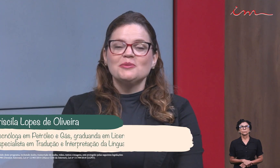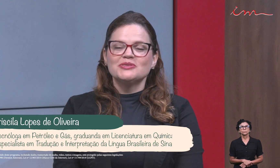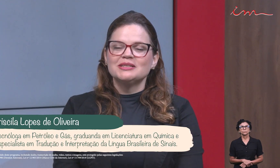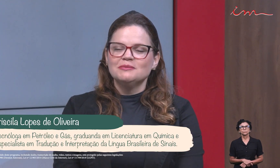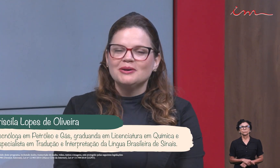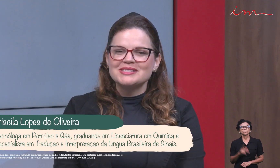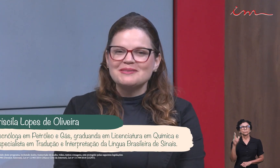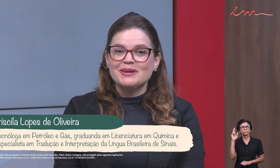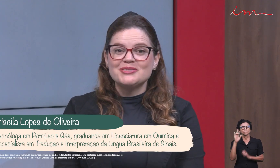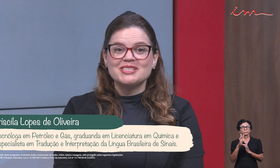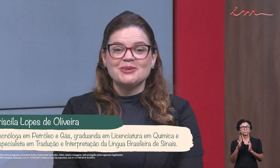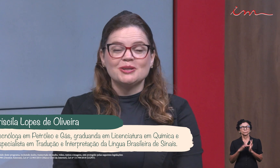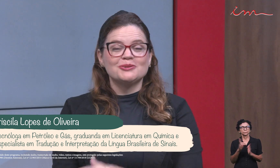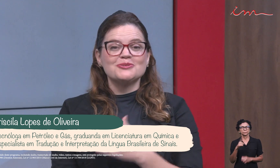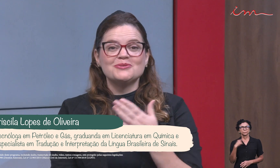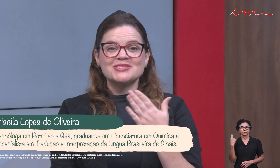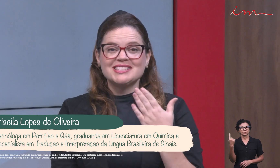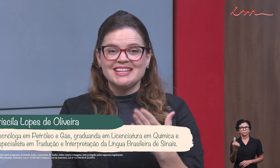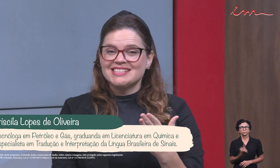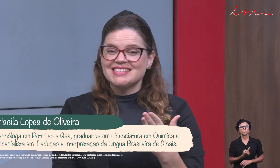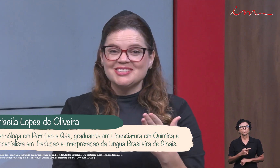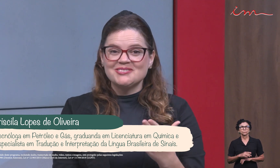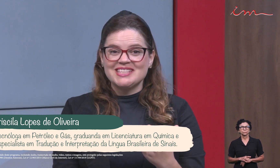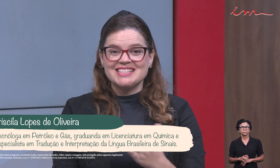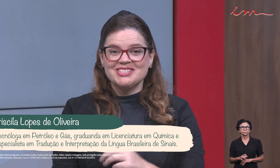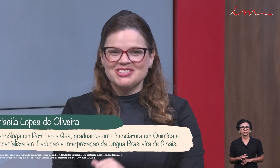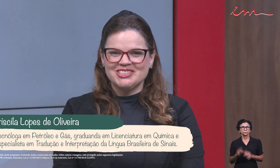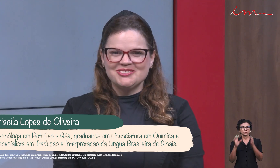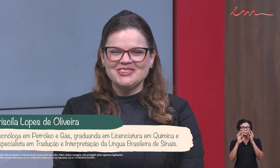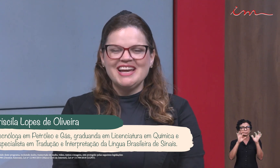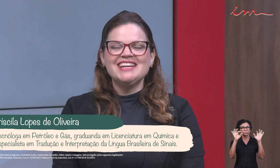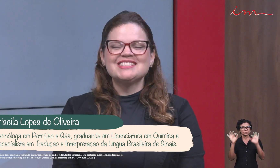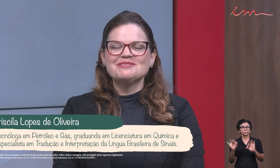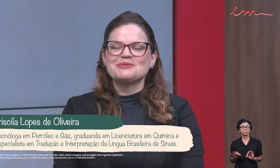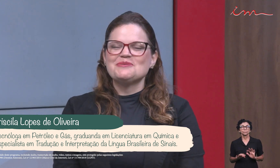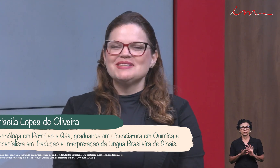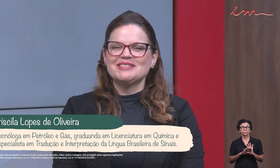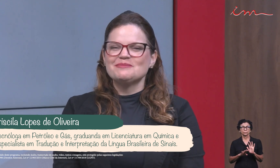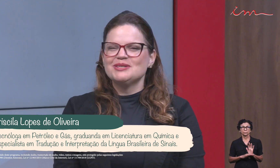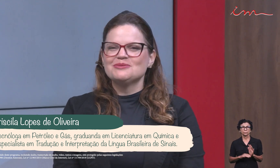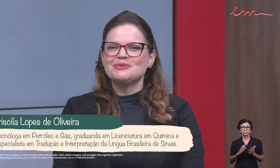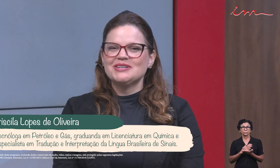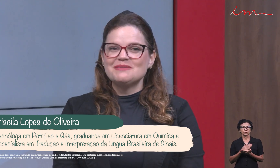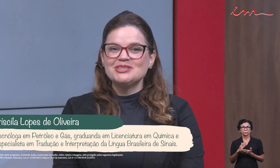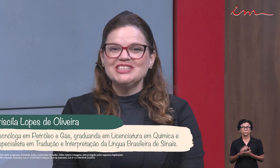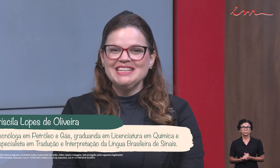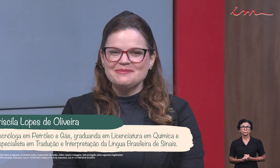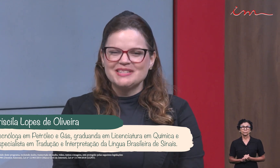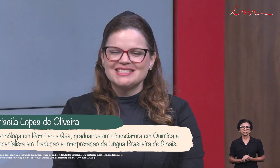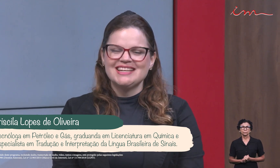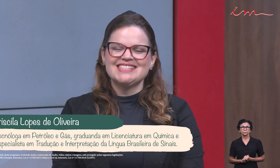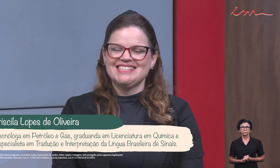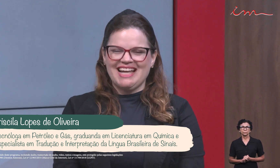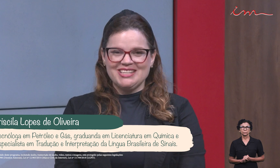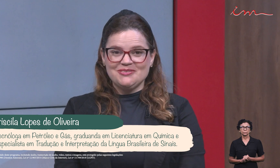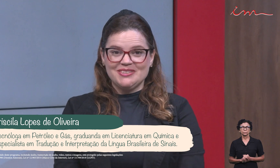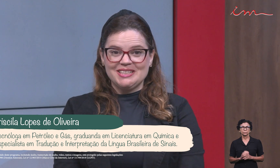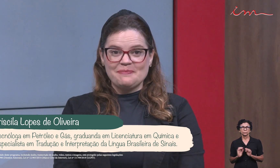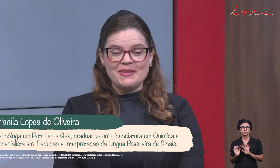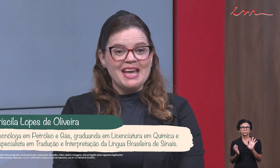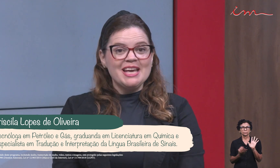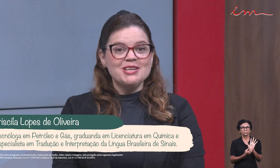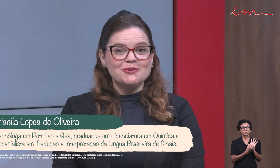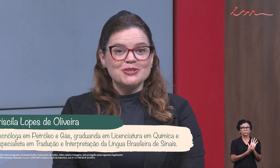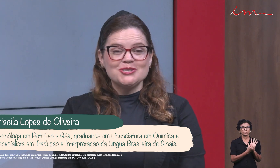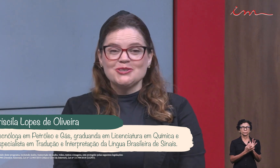A paz do Senhor, meus irmãos, a paz do Senhor a todos vocês que estão nos assistindo. Estamos começando mais um programa de Libras, Sinais de